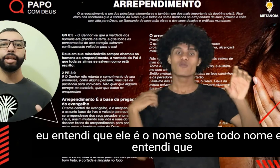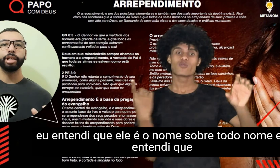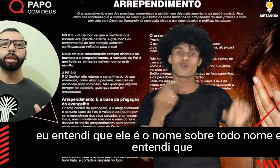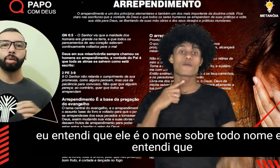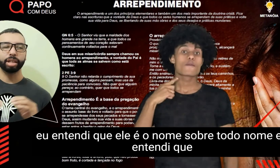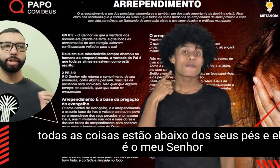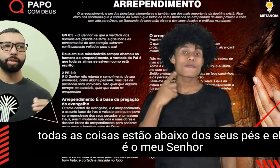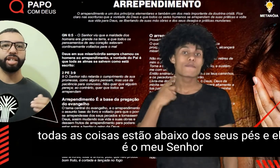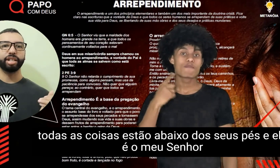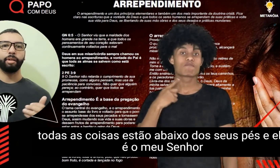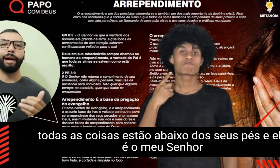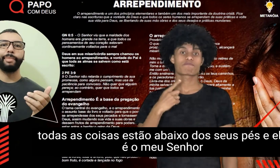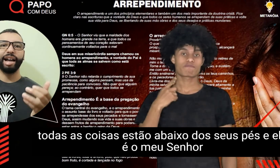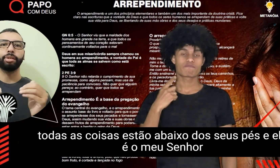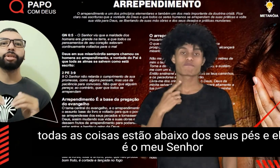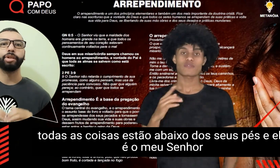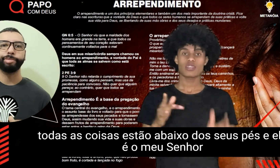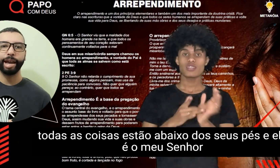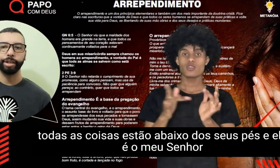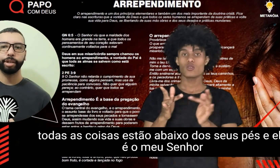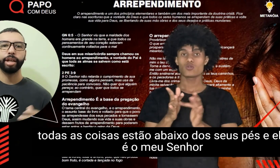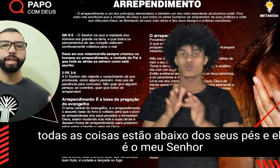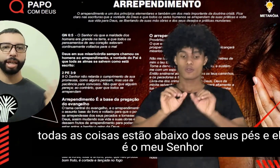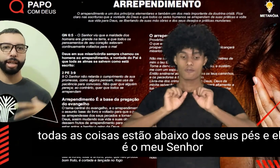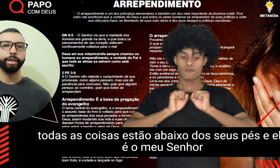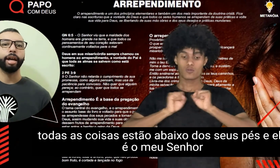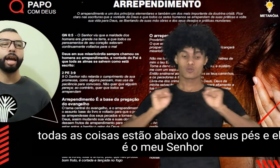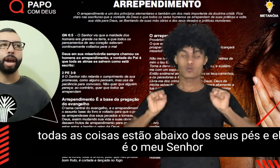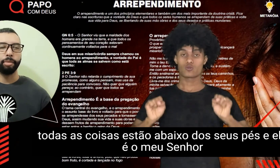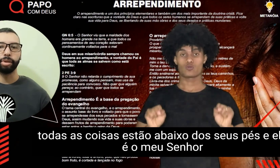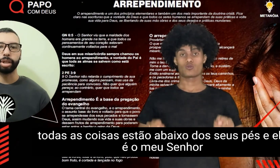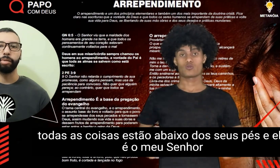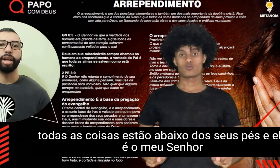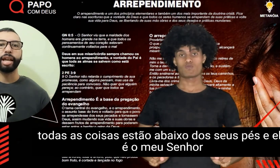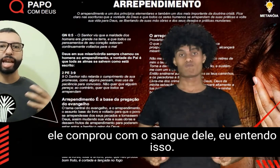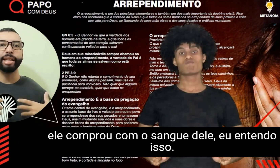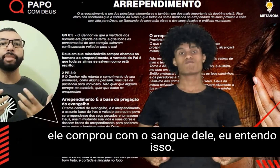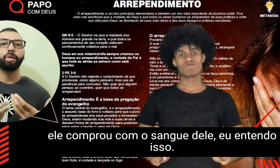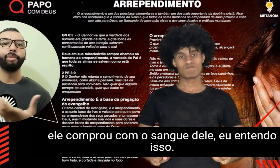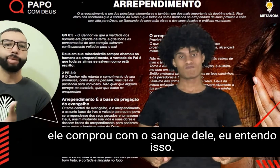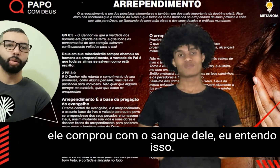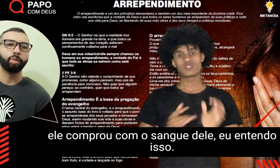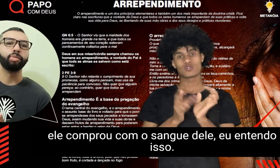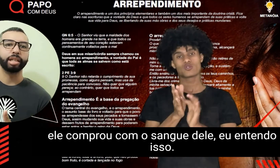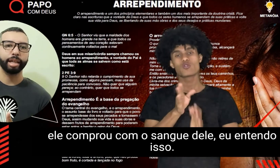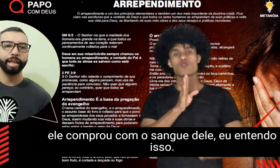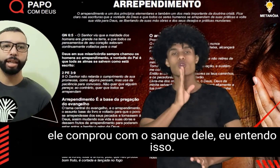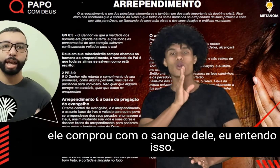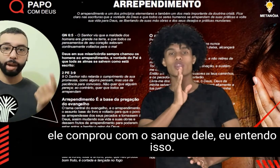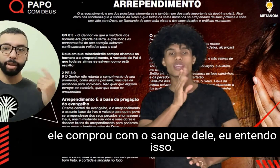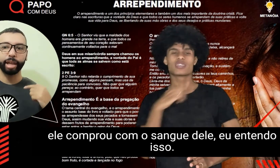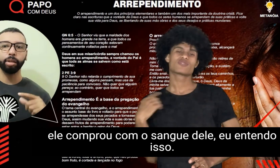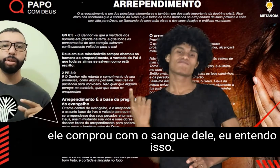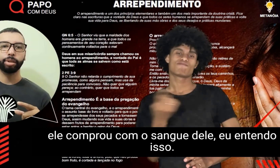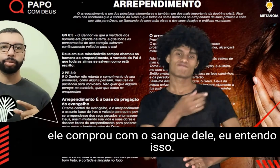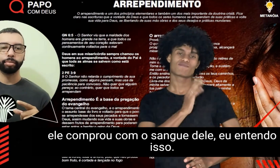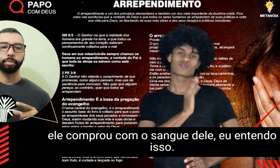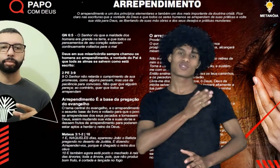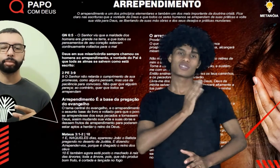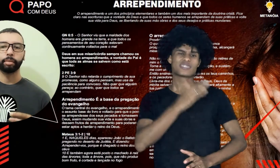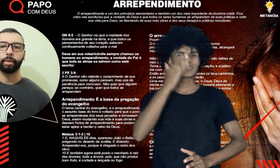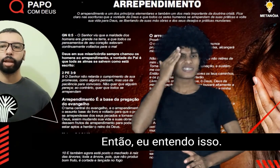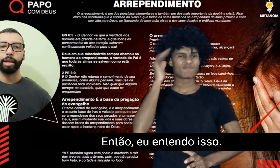eu entendi que todas as coisas estão abaixo dos seus pés e Ele é o meu Senhor, Ele me comprou com o sangue dele. Eu entendo